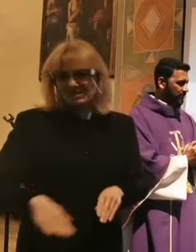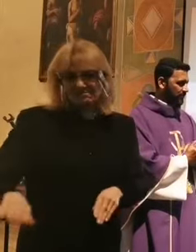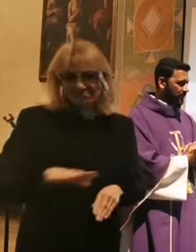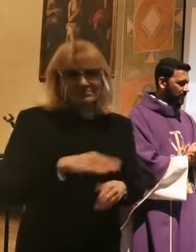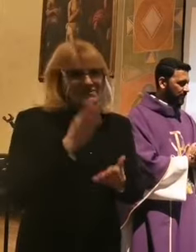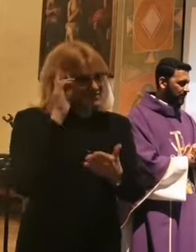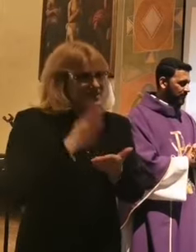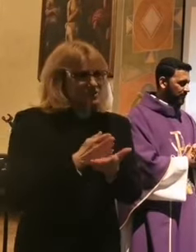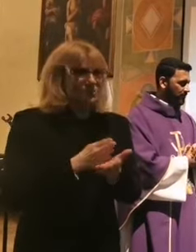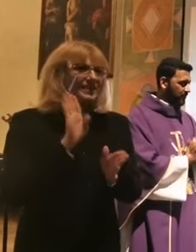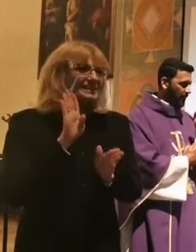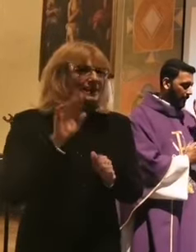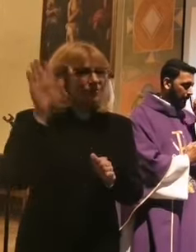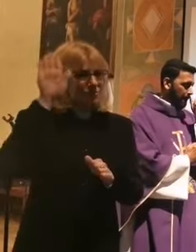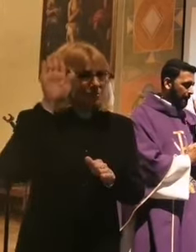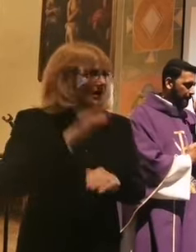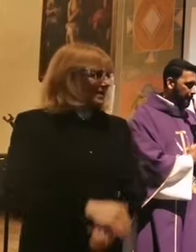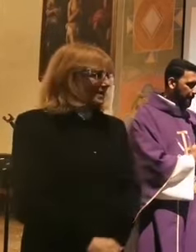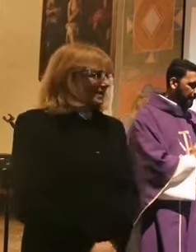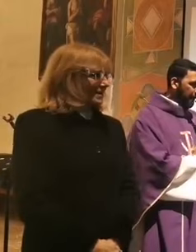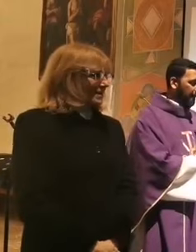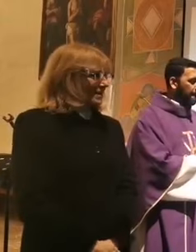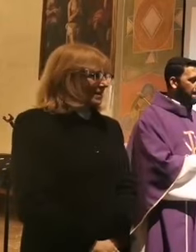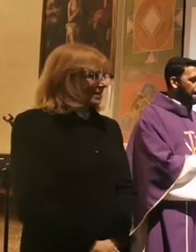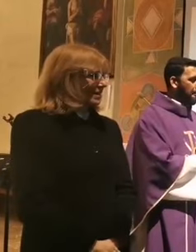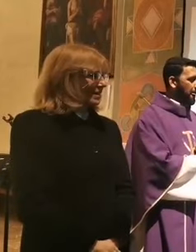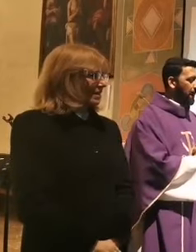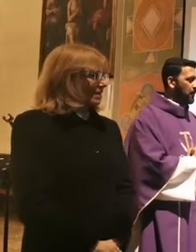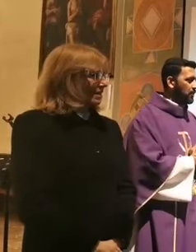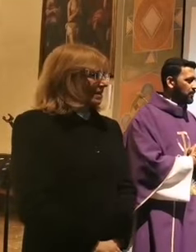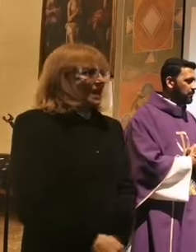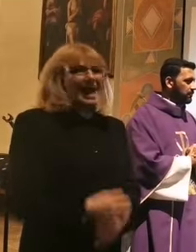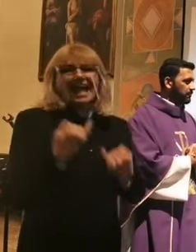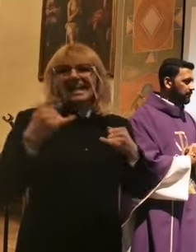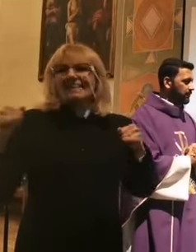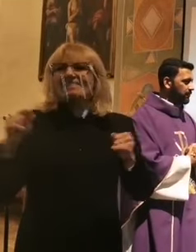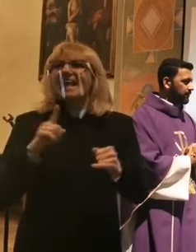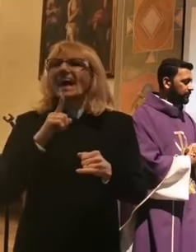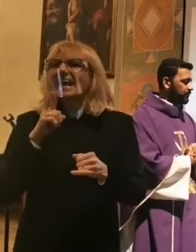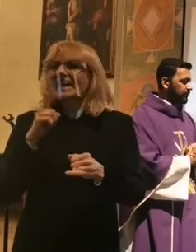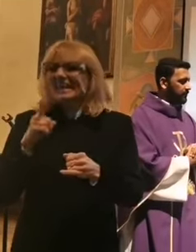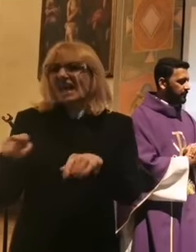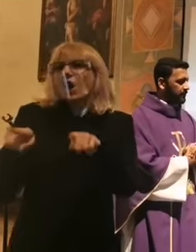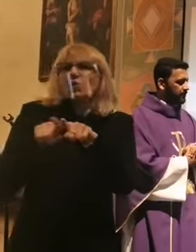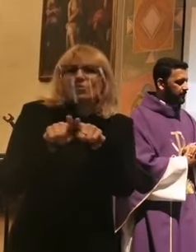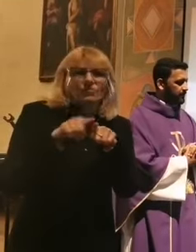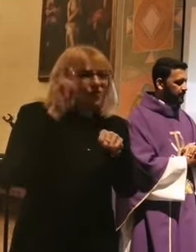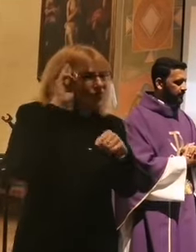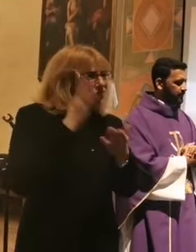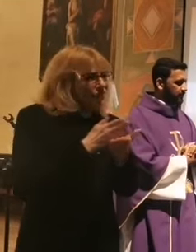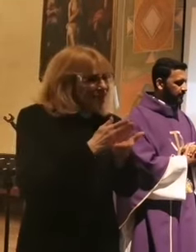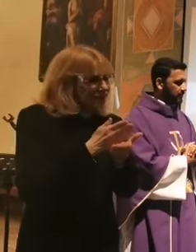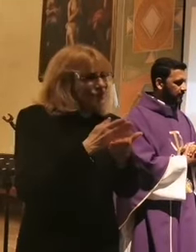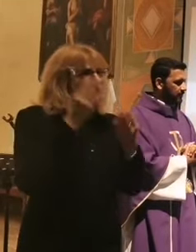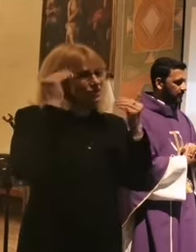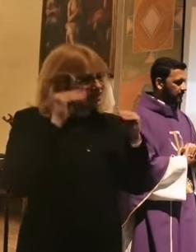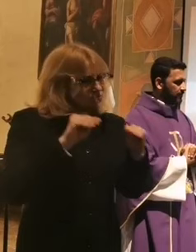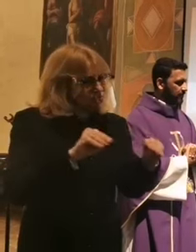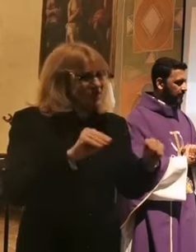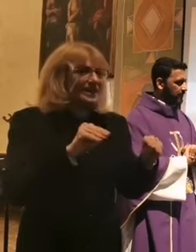inne religie, ale wielu z nich wierzy w Pana Jezusa, a my często mówimy o inna wiara. Może tak, ale szacunek dla